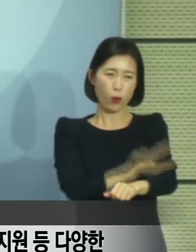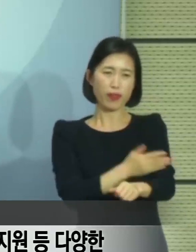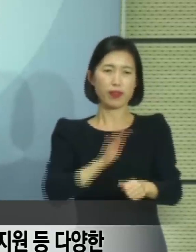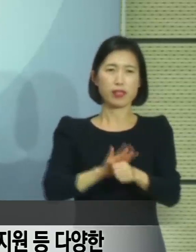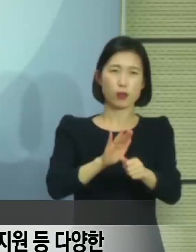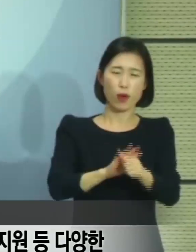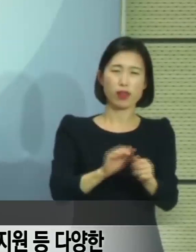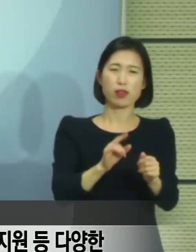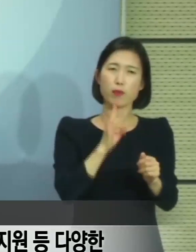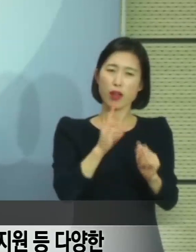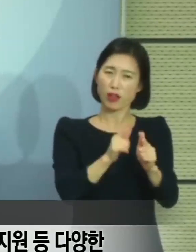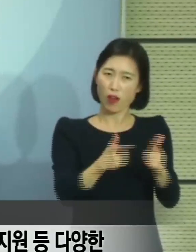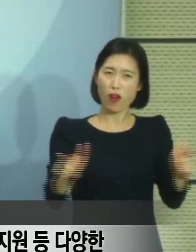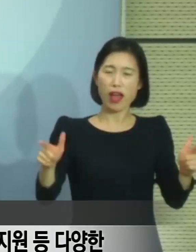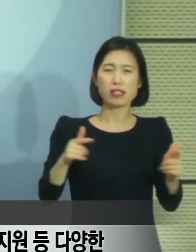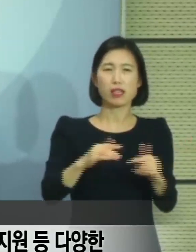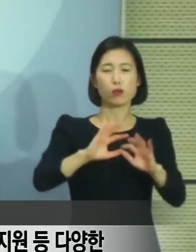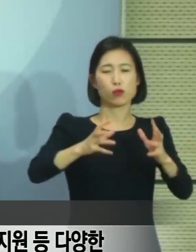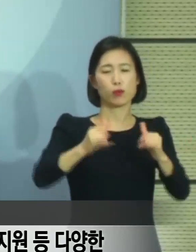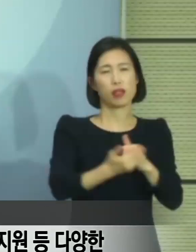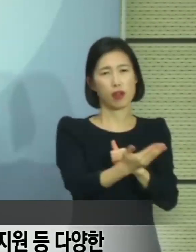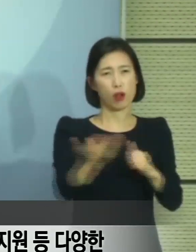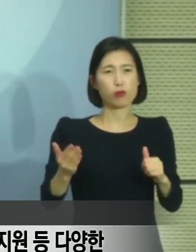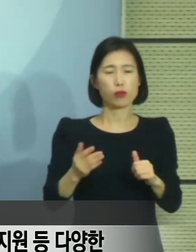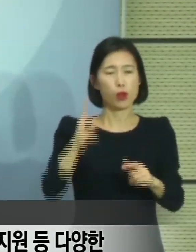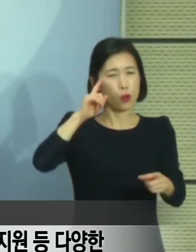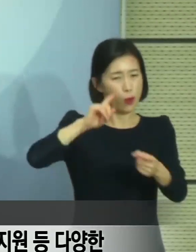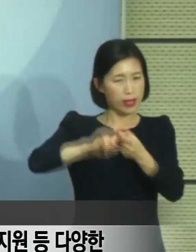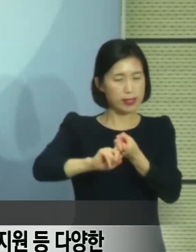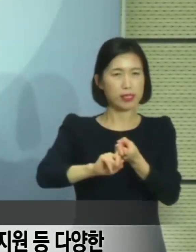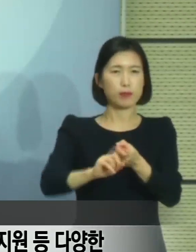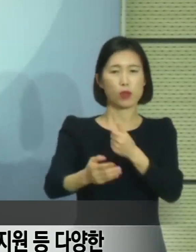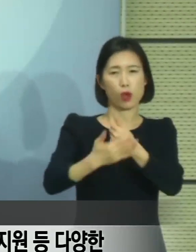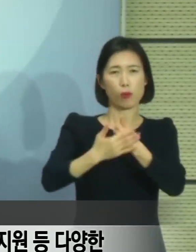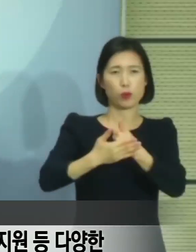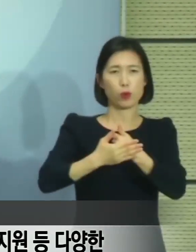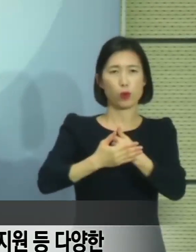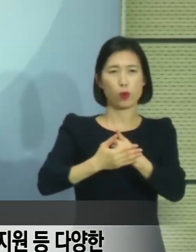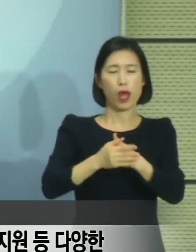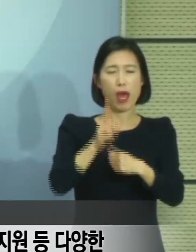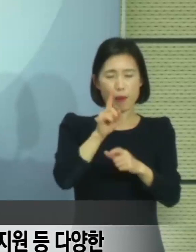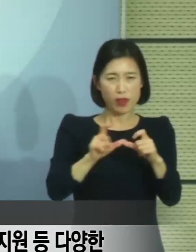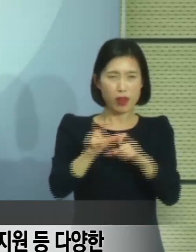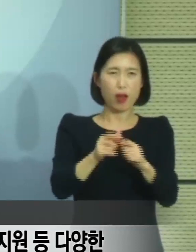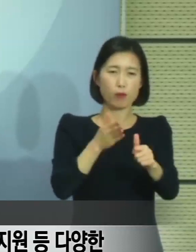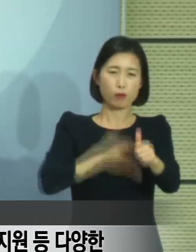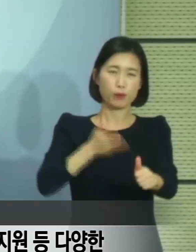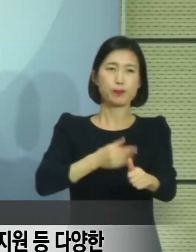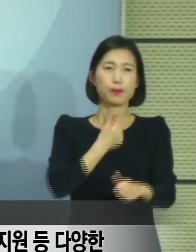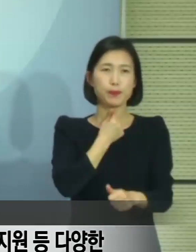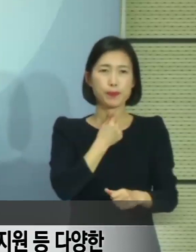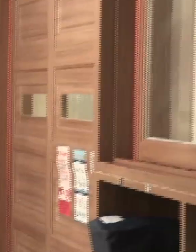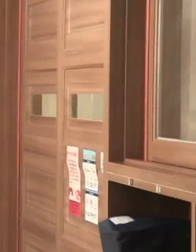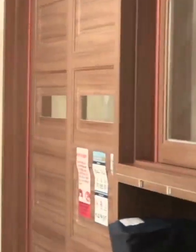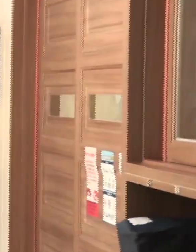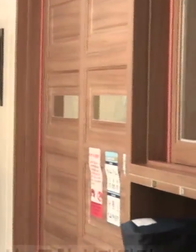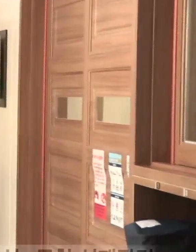다양한 영역에서 국민 여러분의 관심과 협조를 간곡하게 부탁드립니다